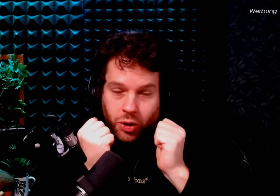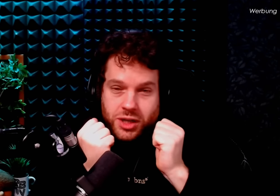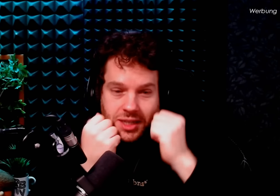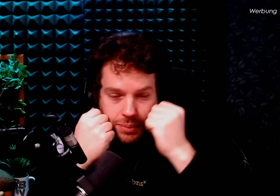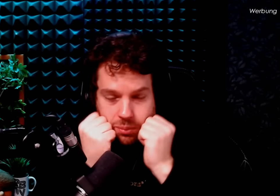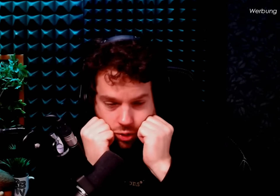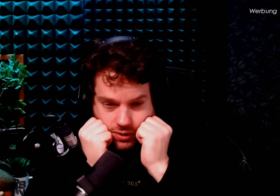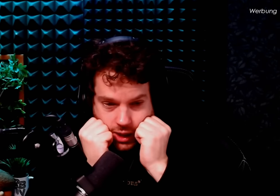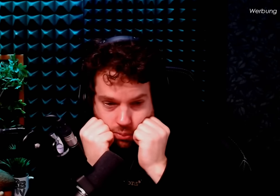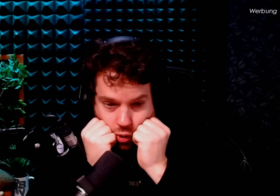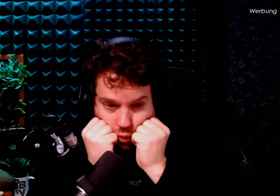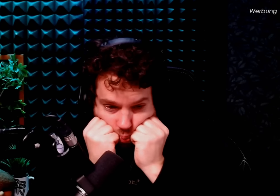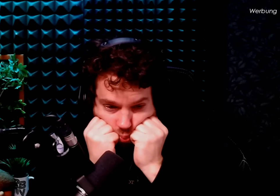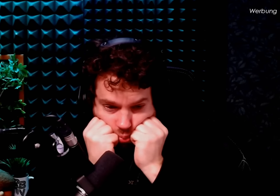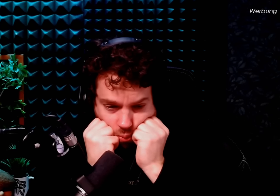Mohnbrötchen. Bei Mohn sehe ich immer so...